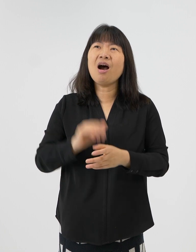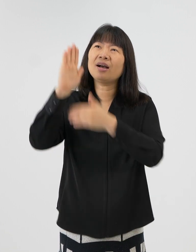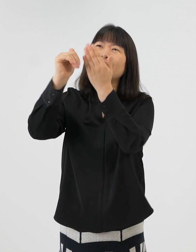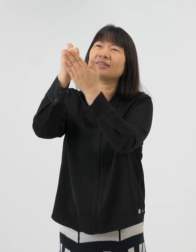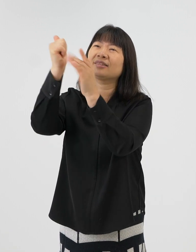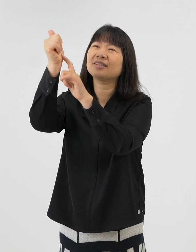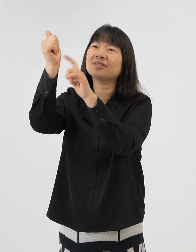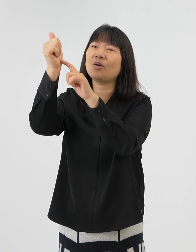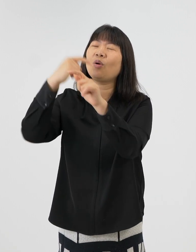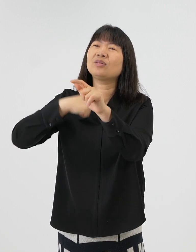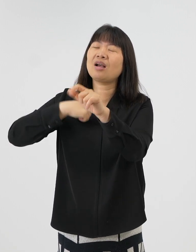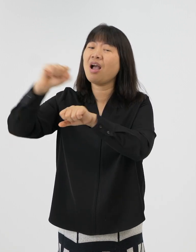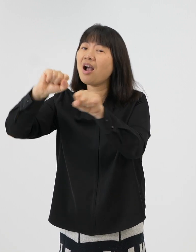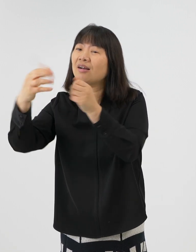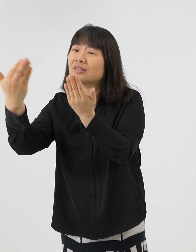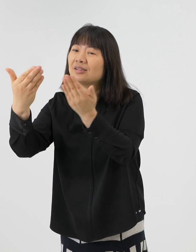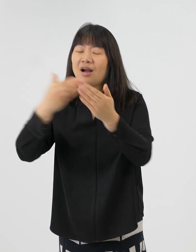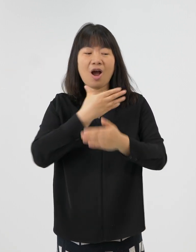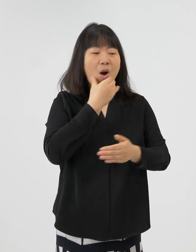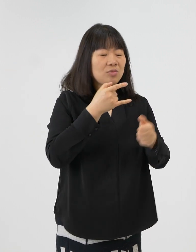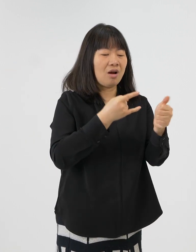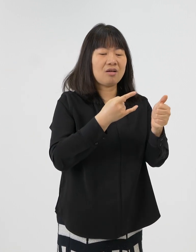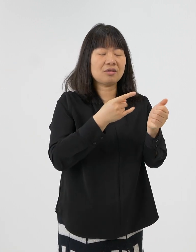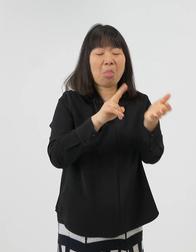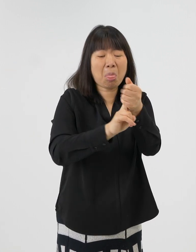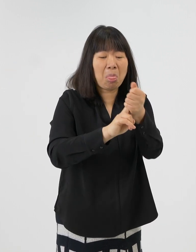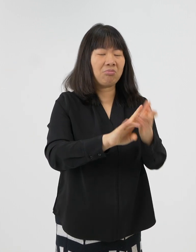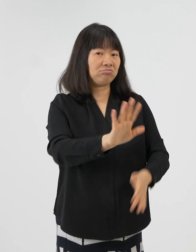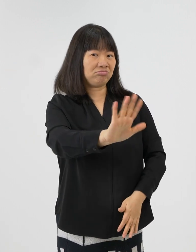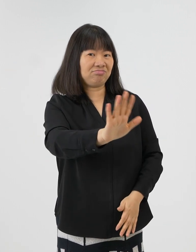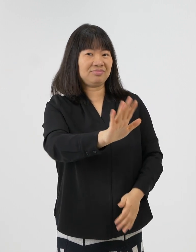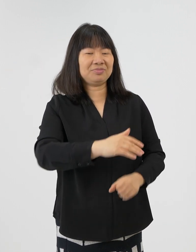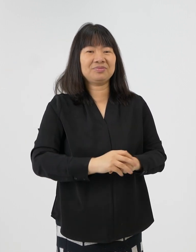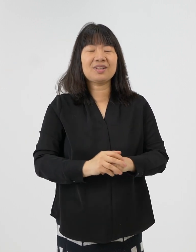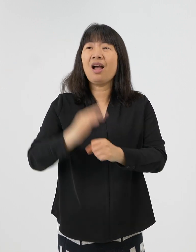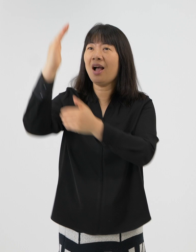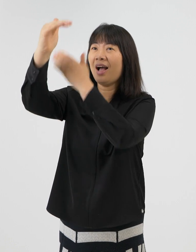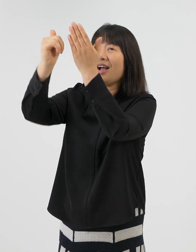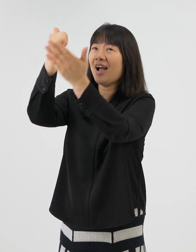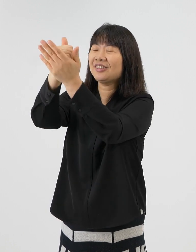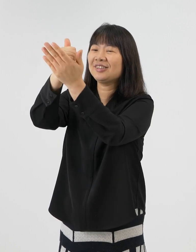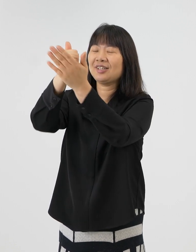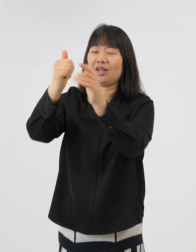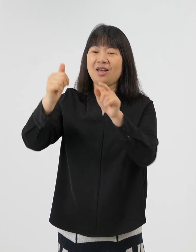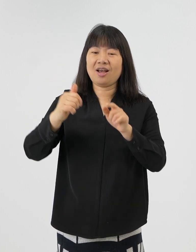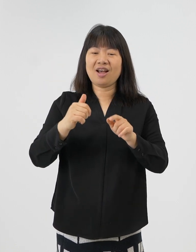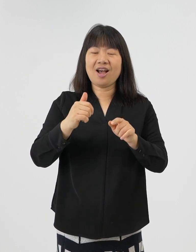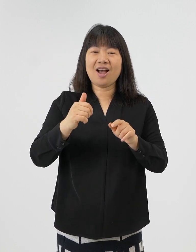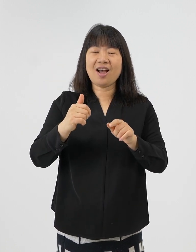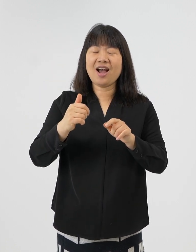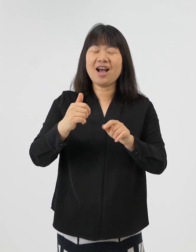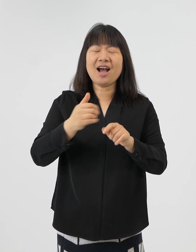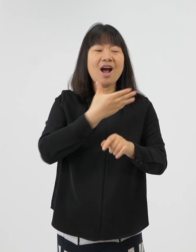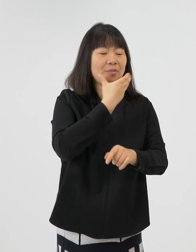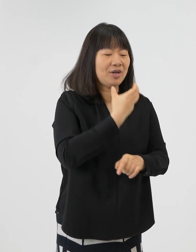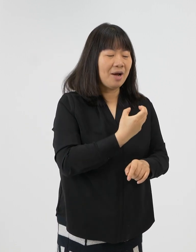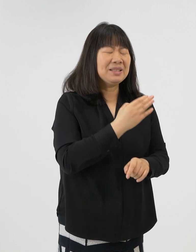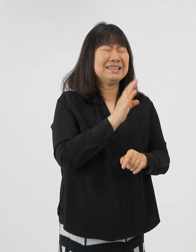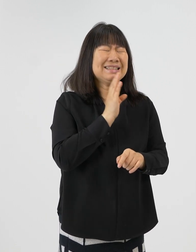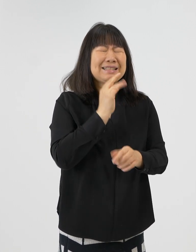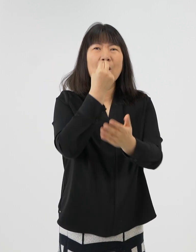숨기겠느냐. 그게 무슨 뜻일까요? 전부 다. 그러니까 하나님하고 친밀한 관계에 있었다 그